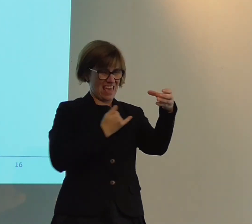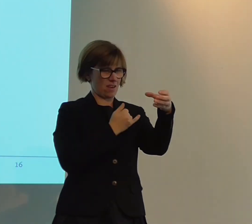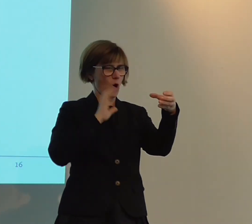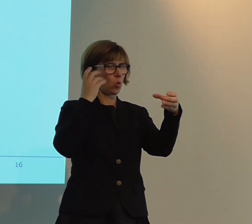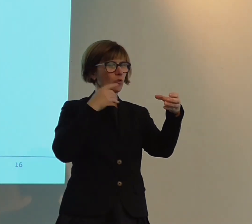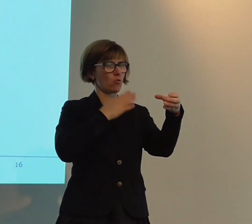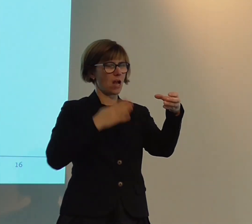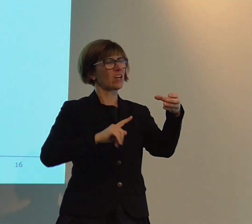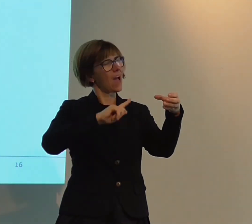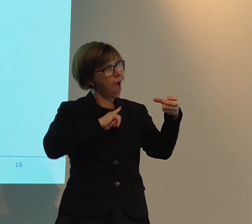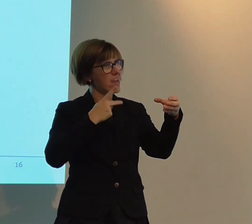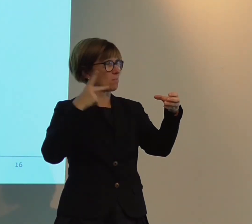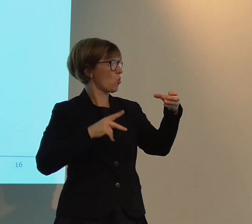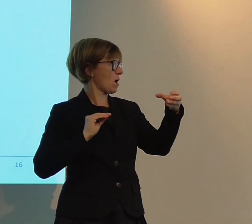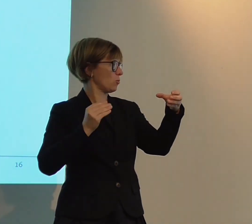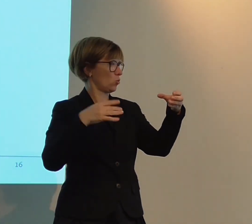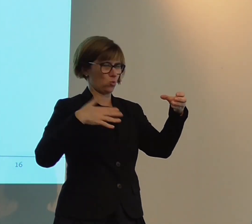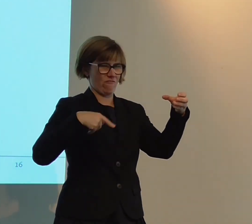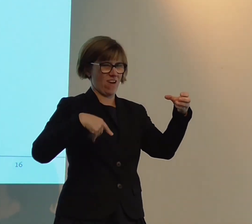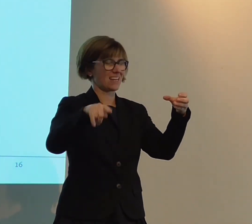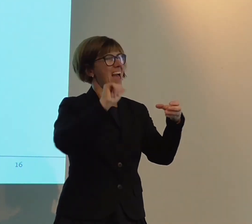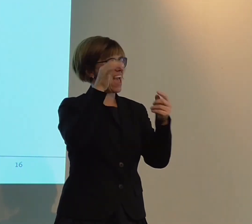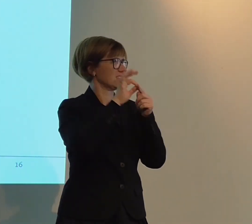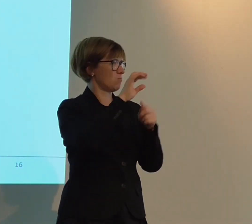GmbH, und zwar Frau Maren Rolf ist hier.